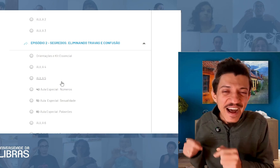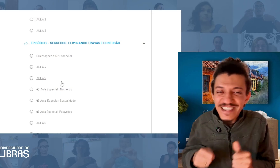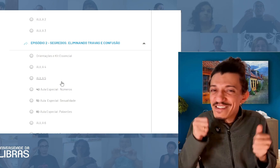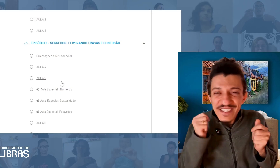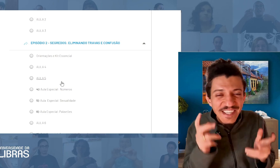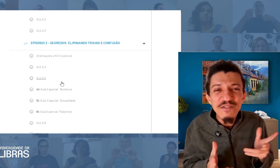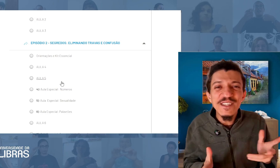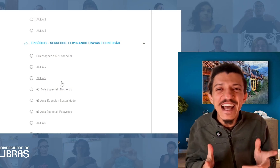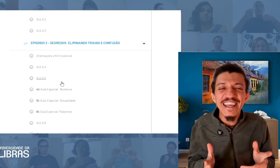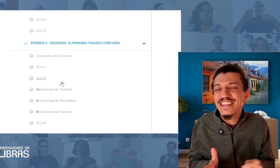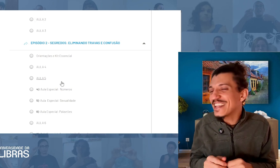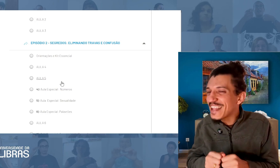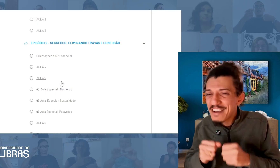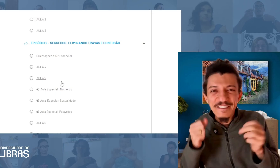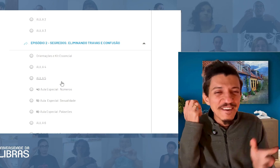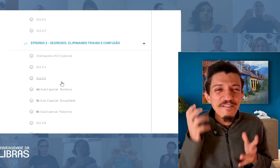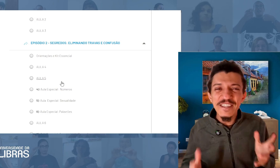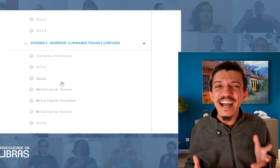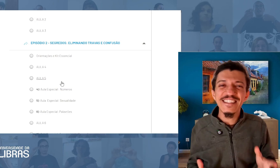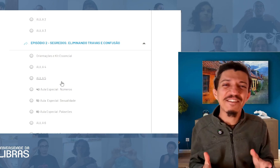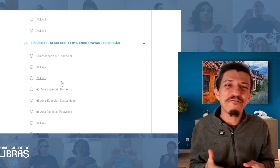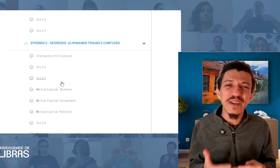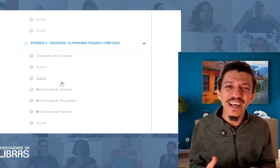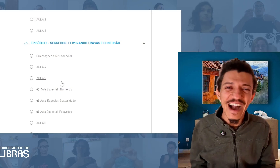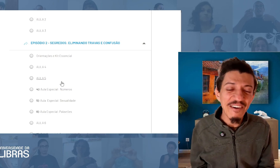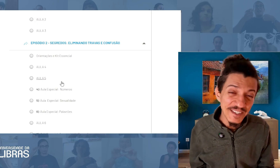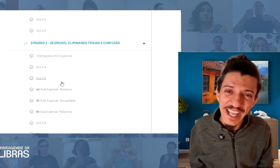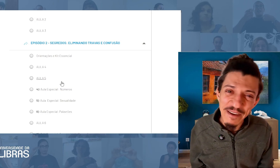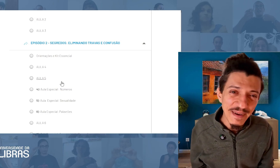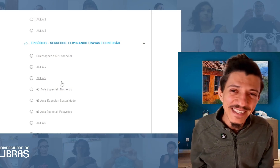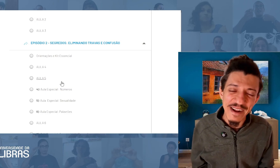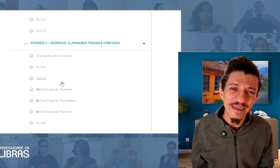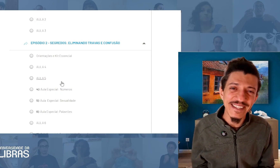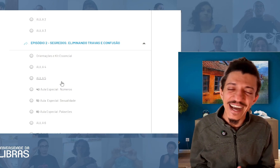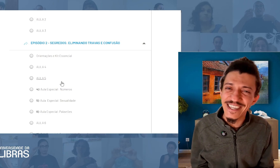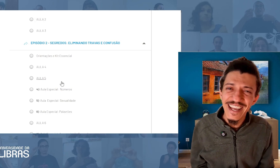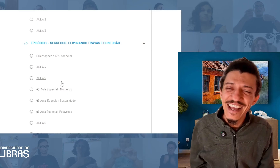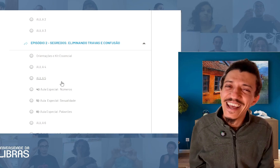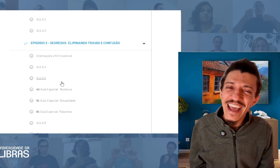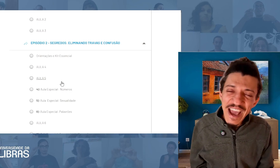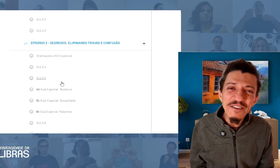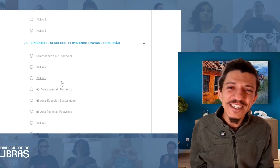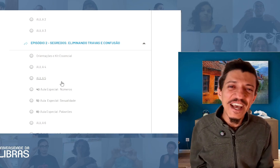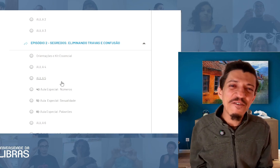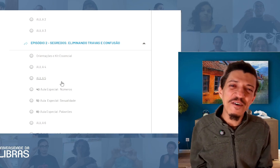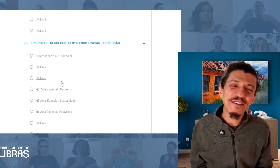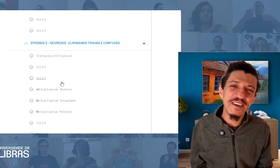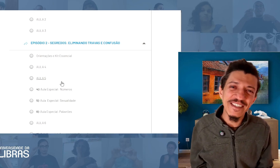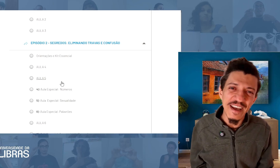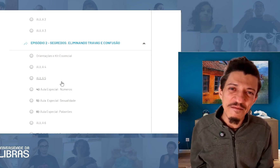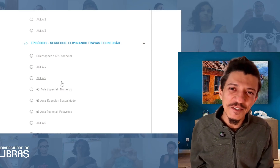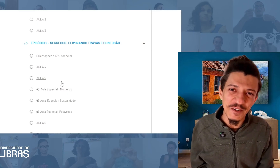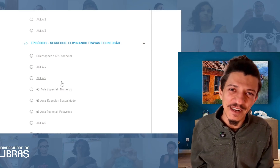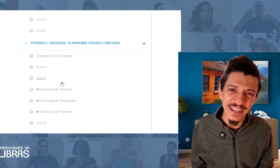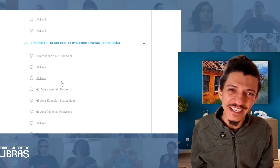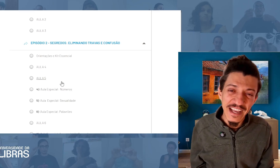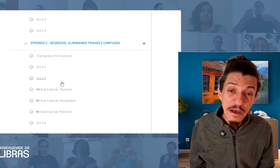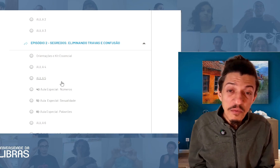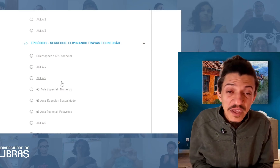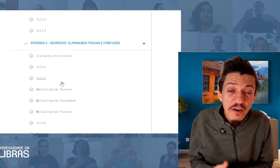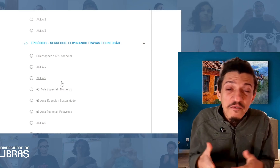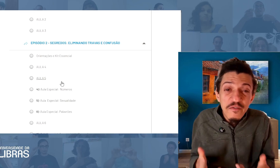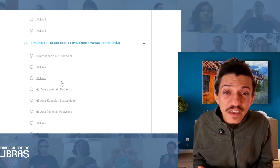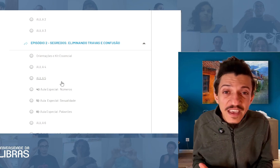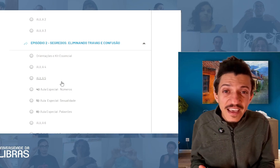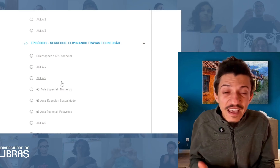na Prática, você consegue entender, você consegue se comunicar, consegue passar a mensagem. Eu sei o quanto que isso é emocionante,